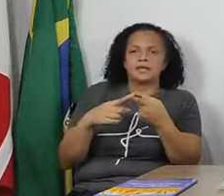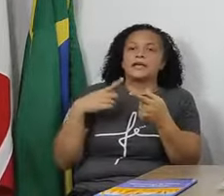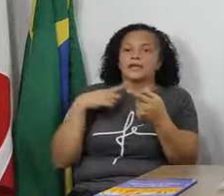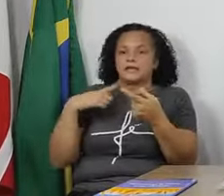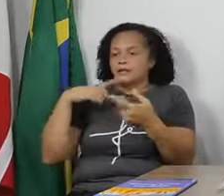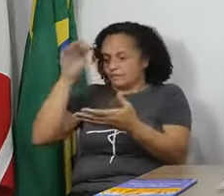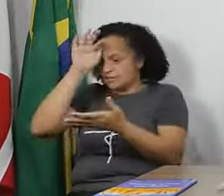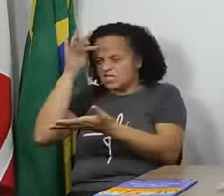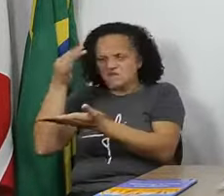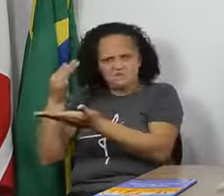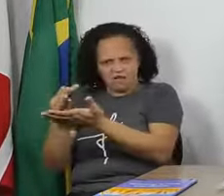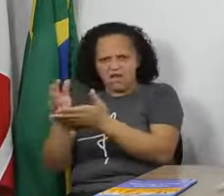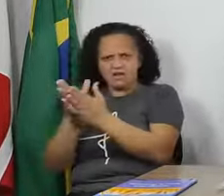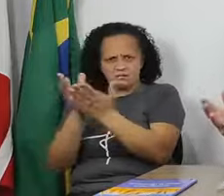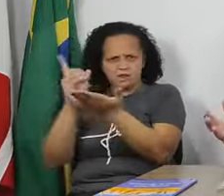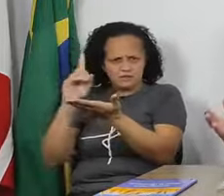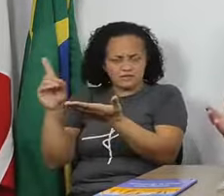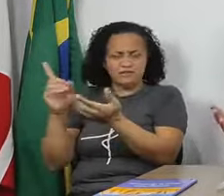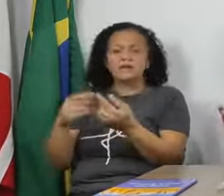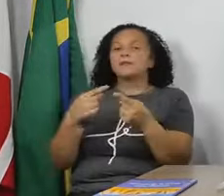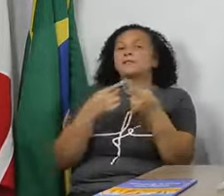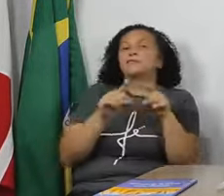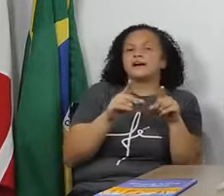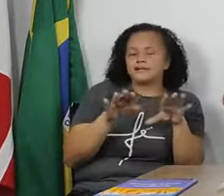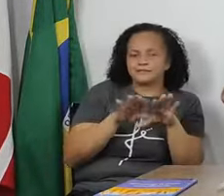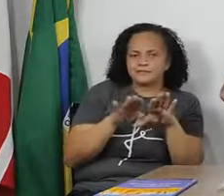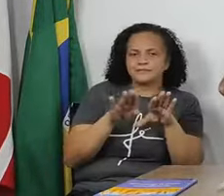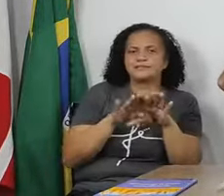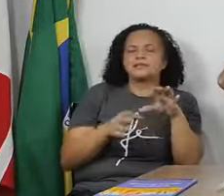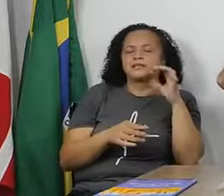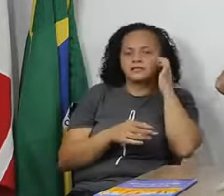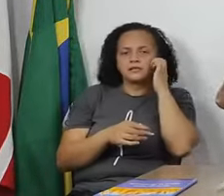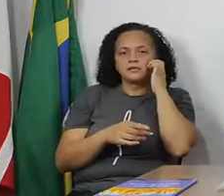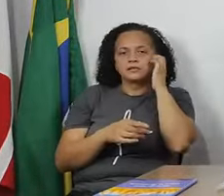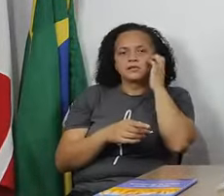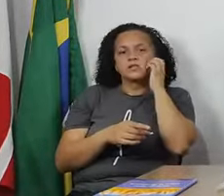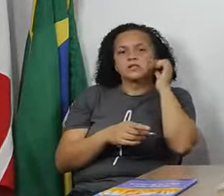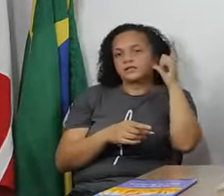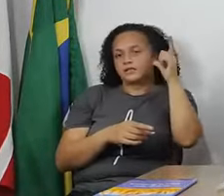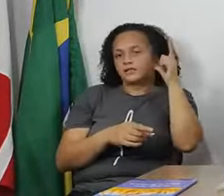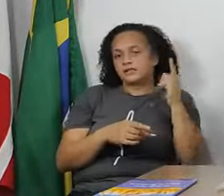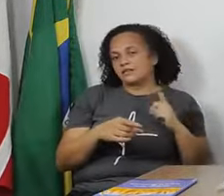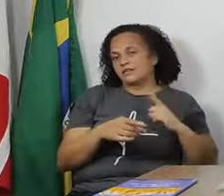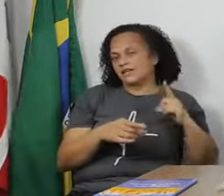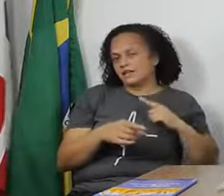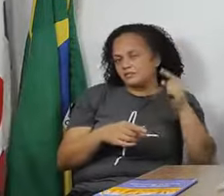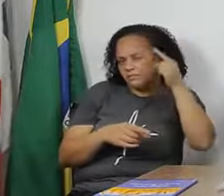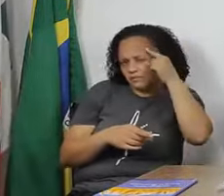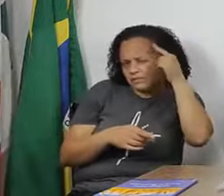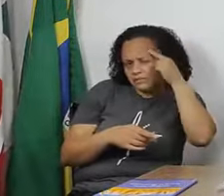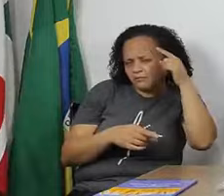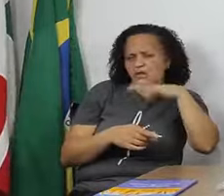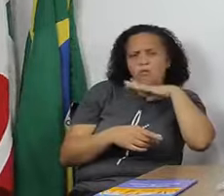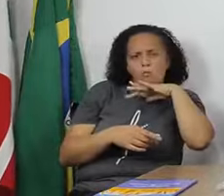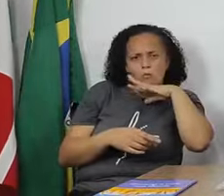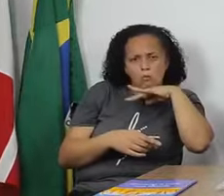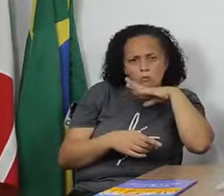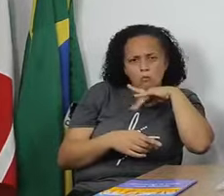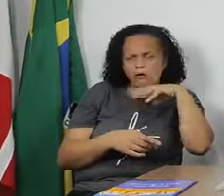Deus diz na sua palavra, e por outro lado, nós temos os pensamentos negativos que atacam a nossa